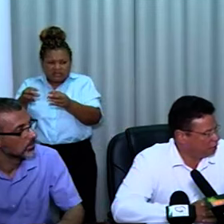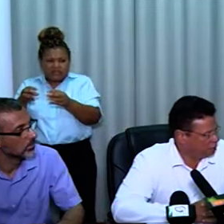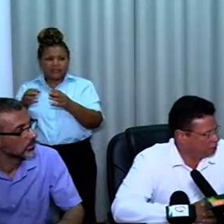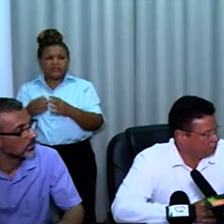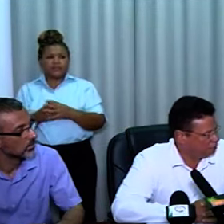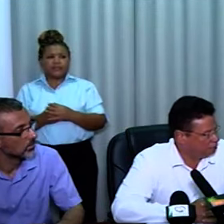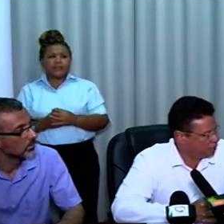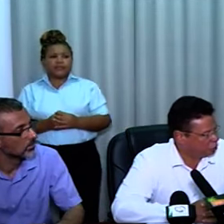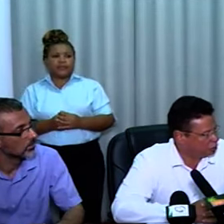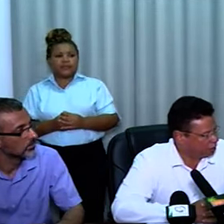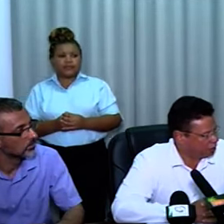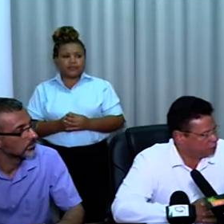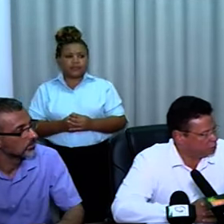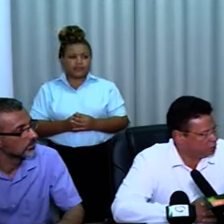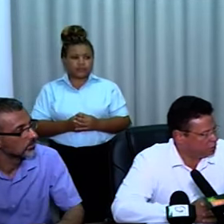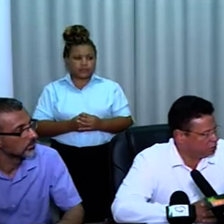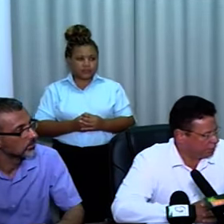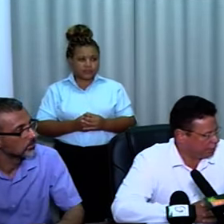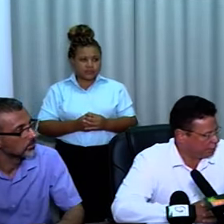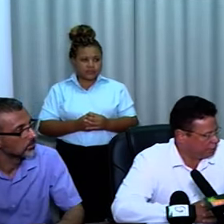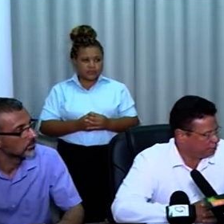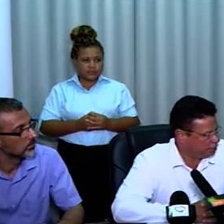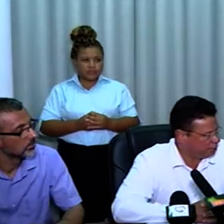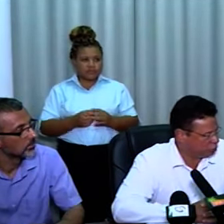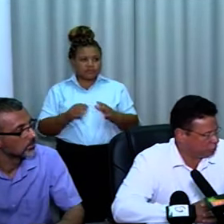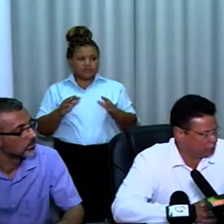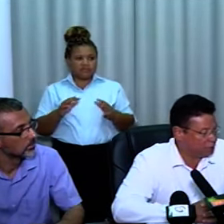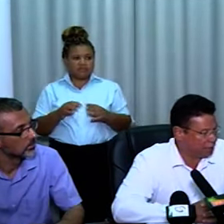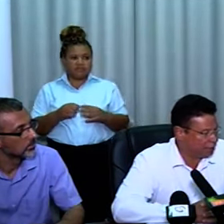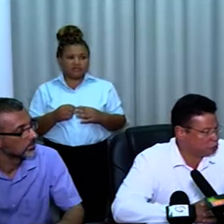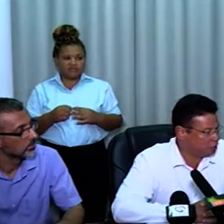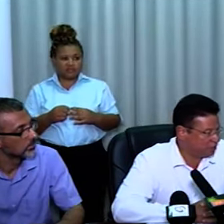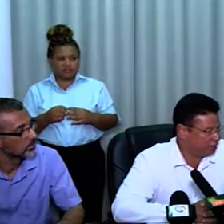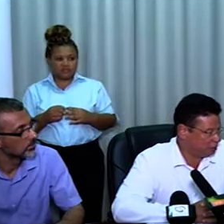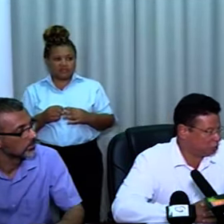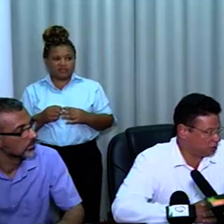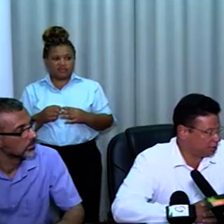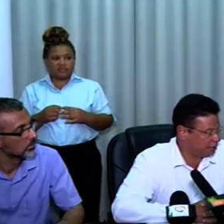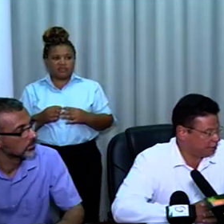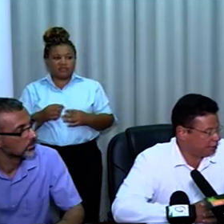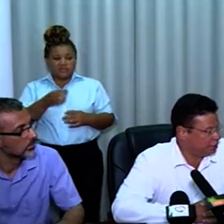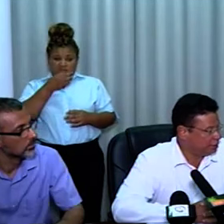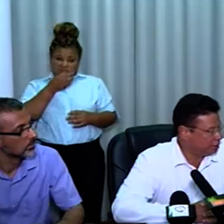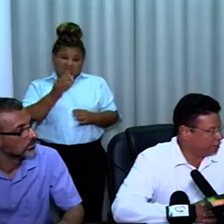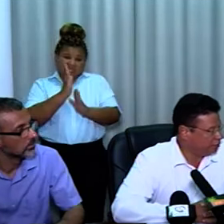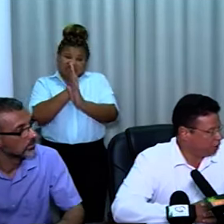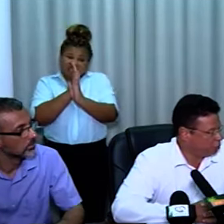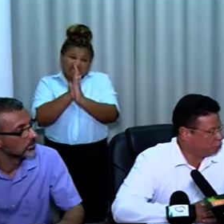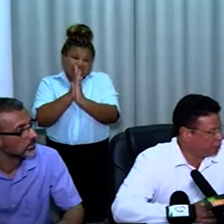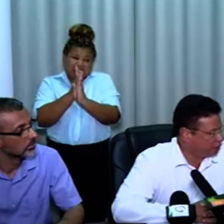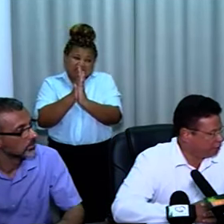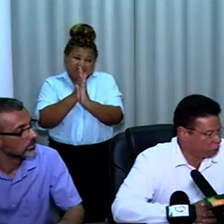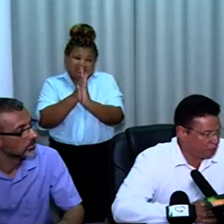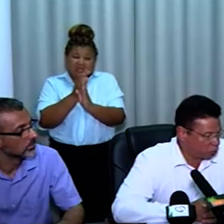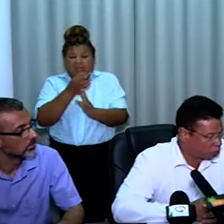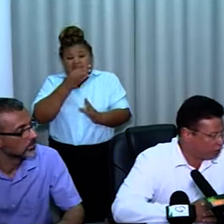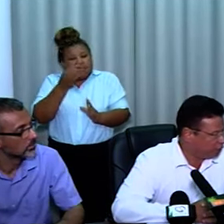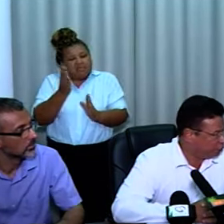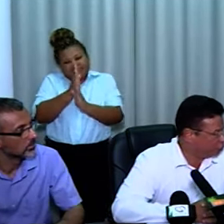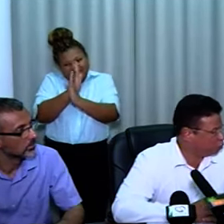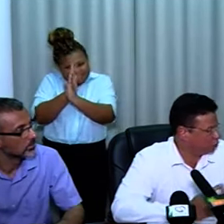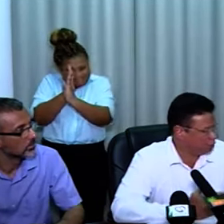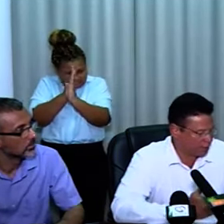être faits. Pas tout le temps que tout le monde est déclaré. Pas tout le temps que tout le monde déclare que vous pouvez venir dans l'Italie. Il y a des fois que vous pick up et vous faites un